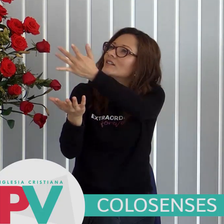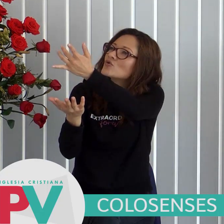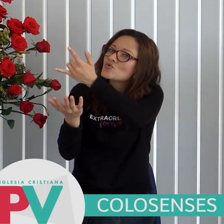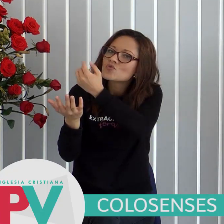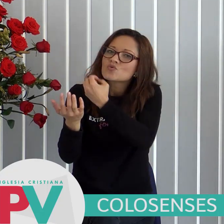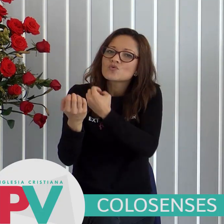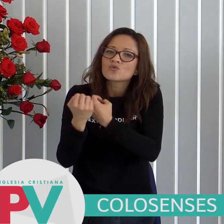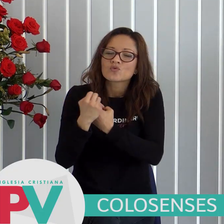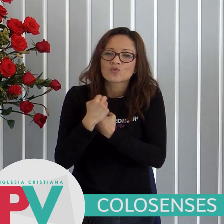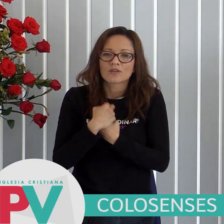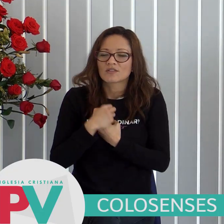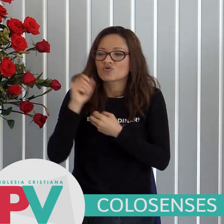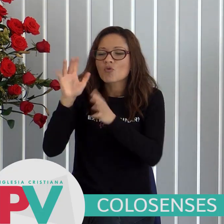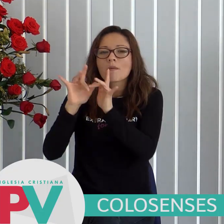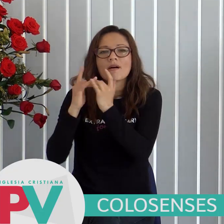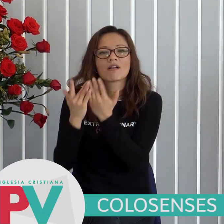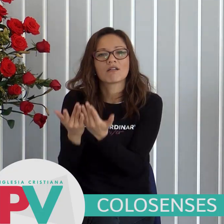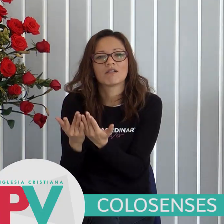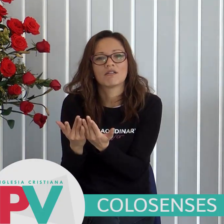¿qué? Su palabra.